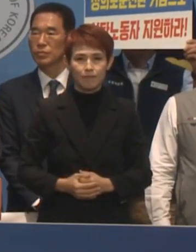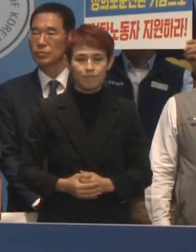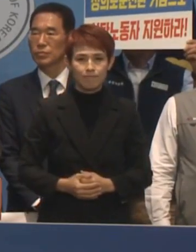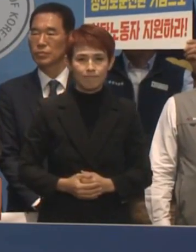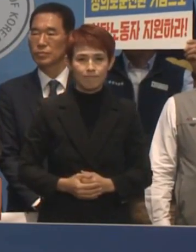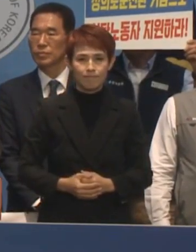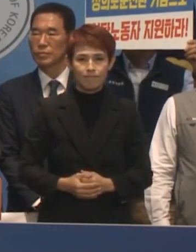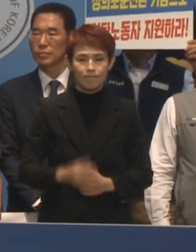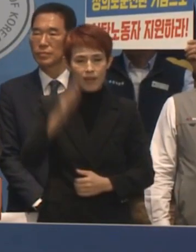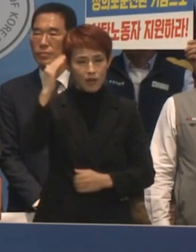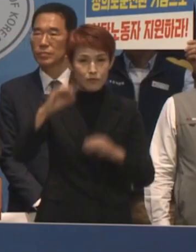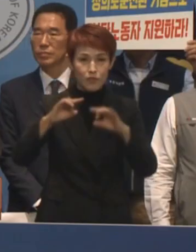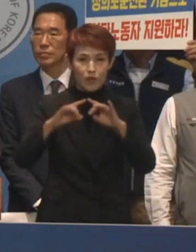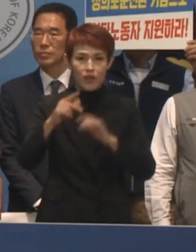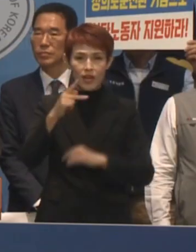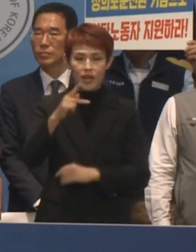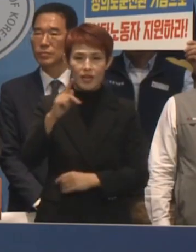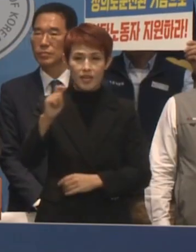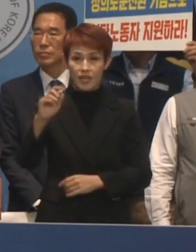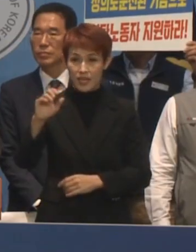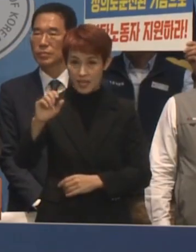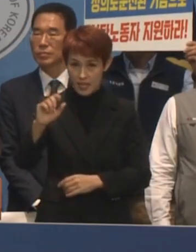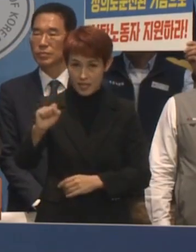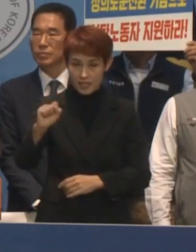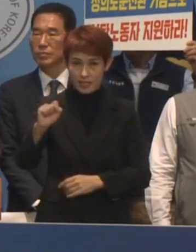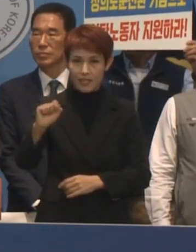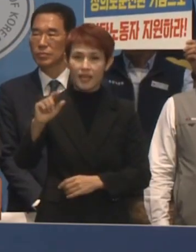그리고 한전 KBS 김종일 위원장님,